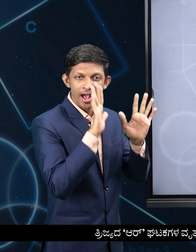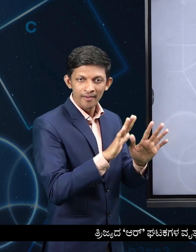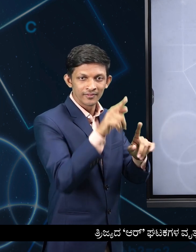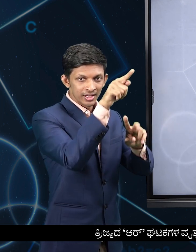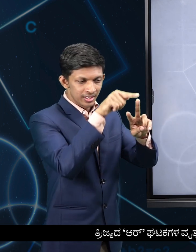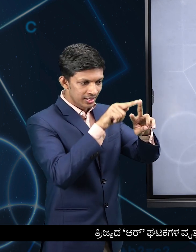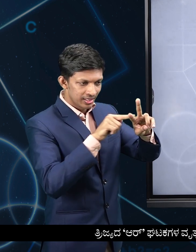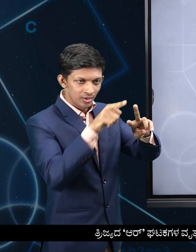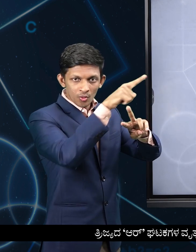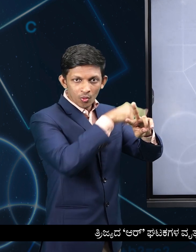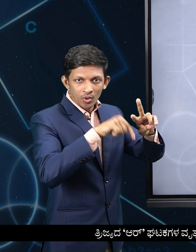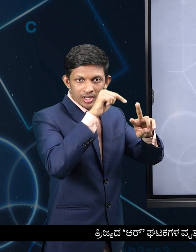ಕಲಿತಿದ್ದೇವೆ.